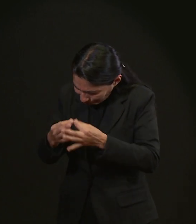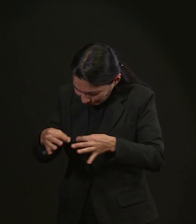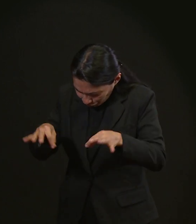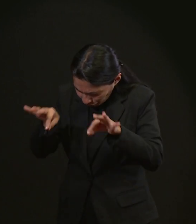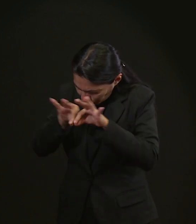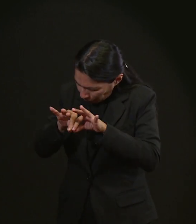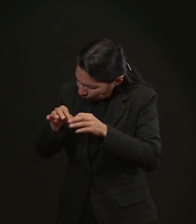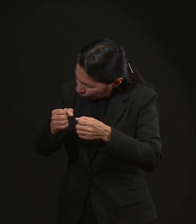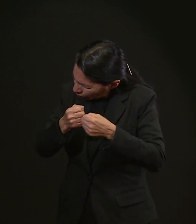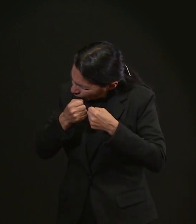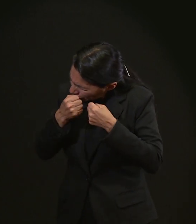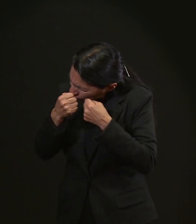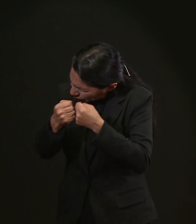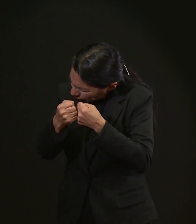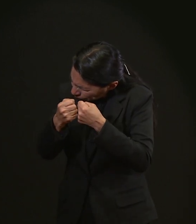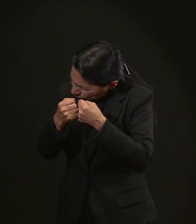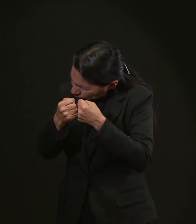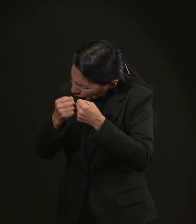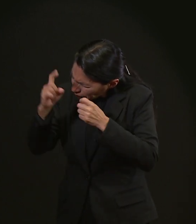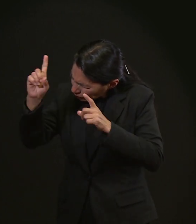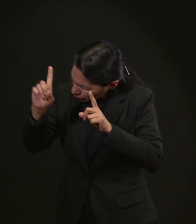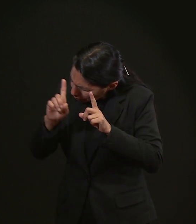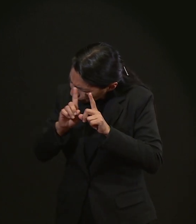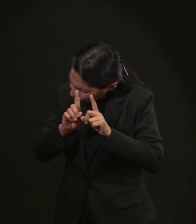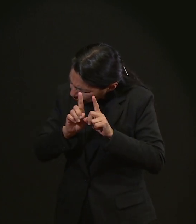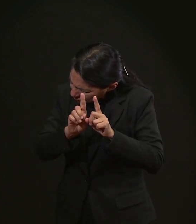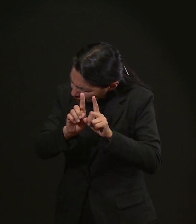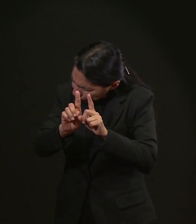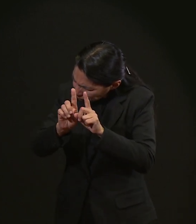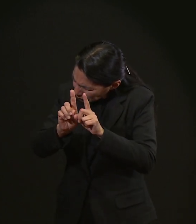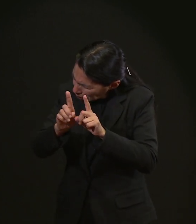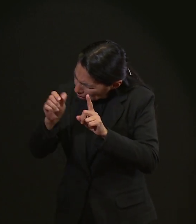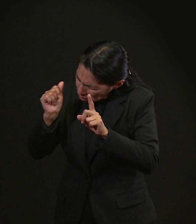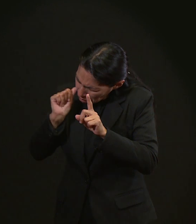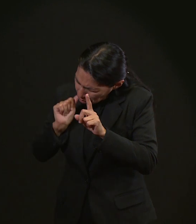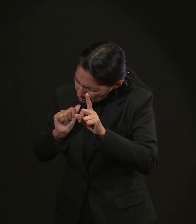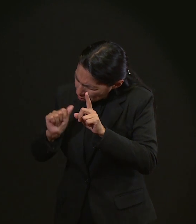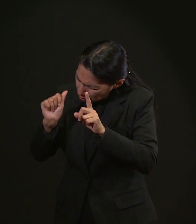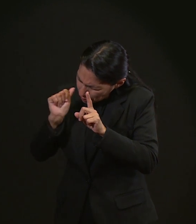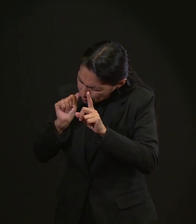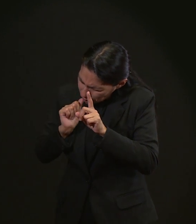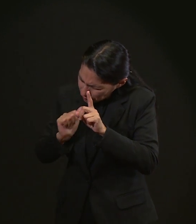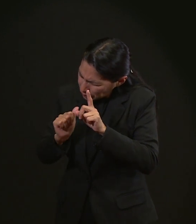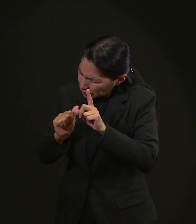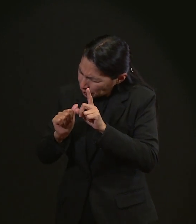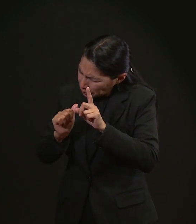importantes darles seguridad de que tú estás a su lado